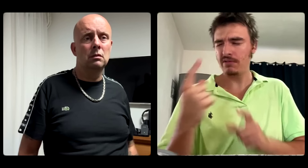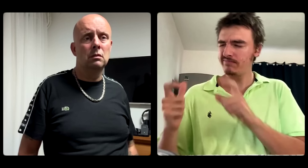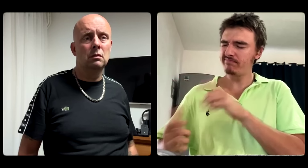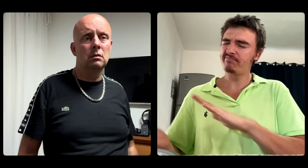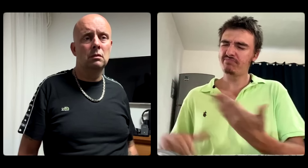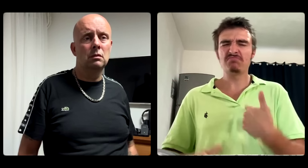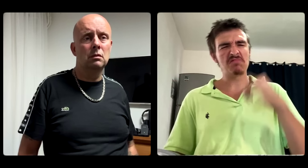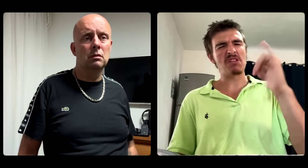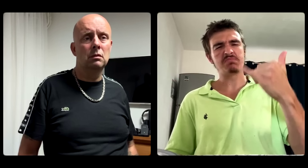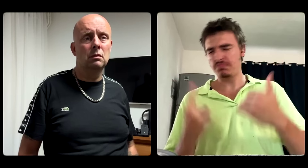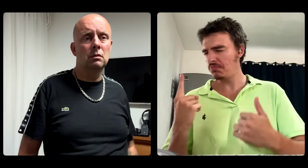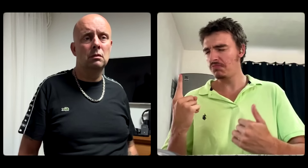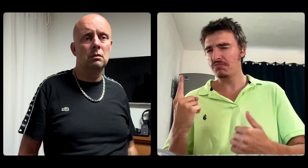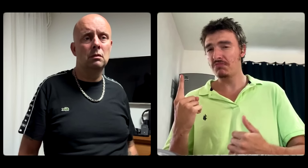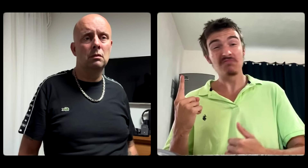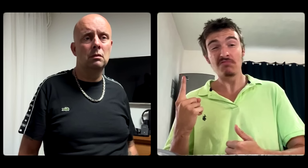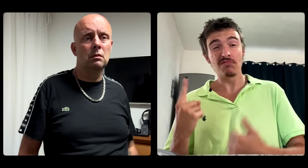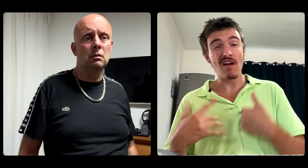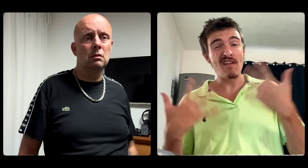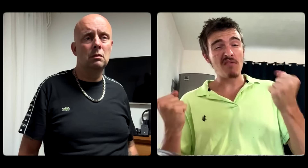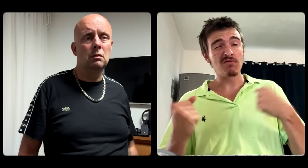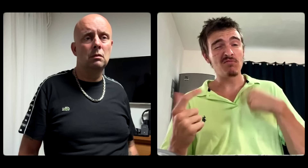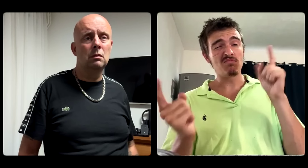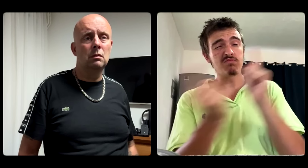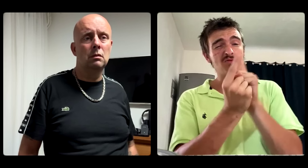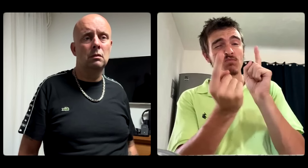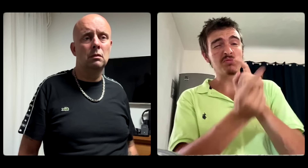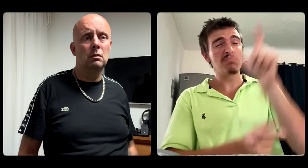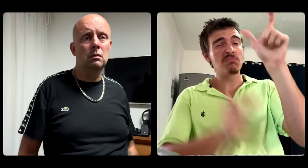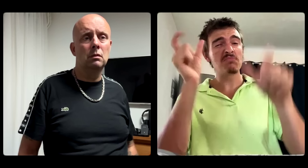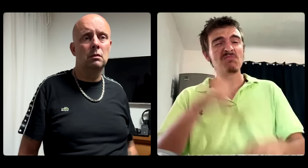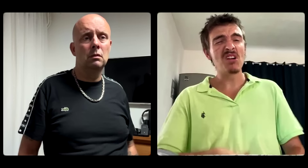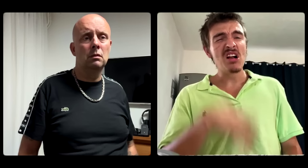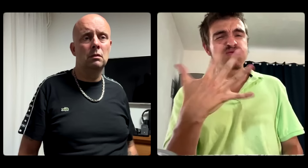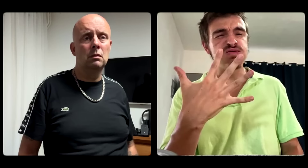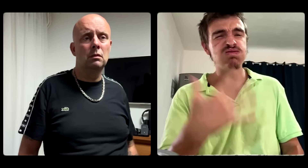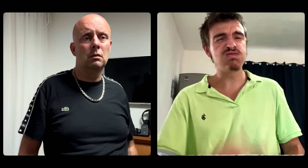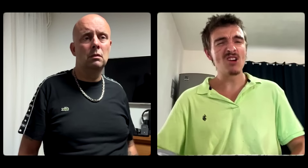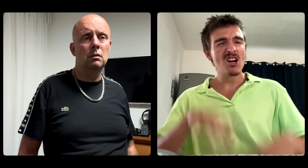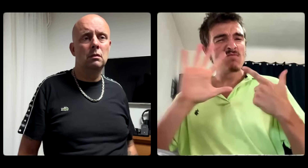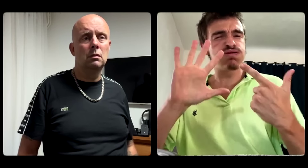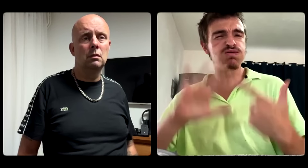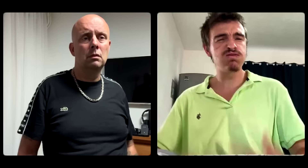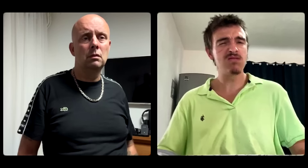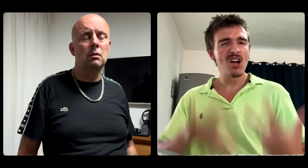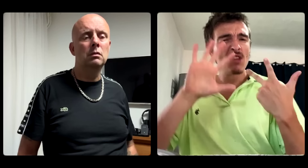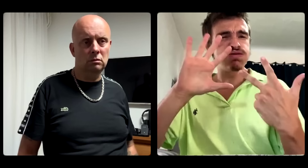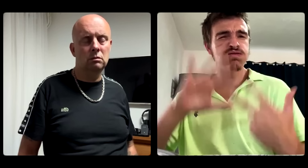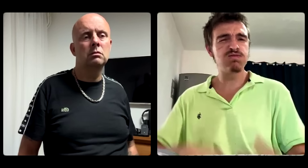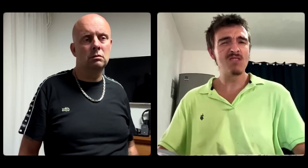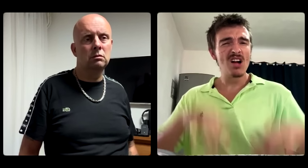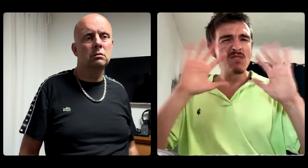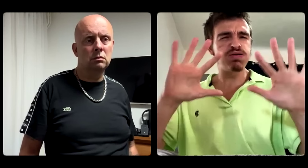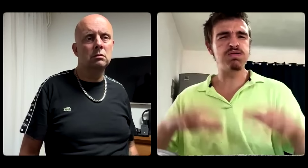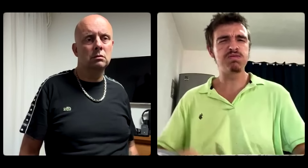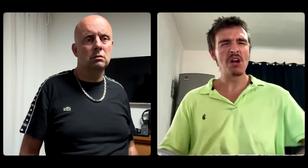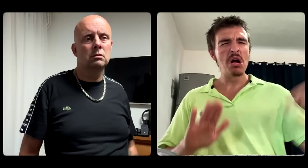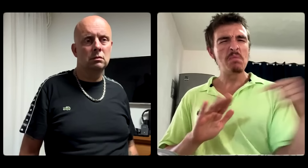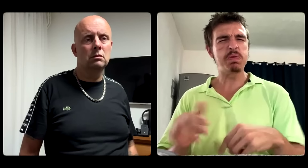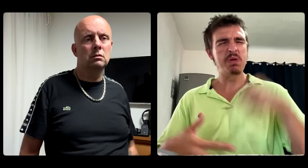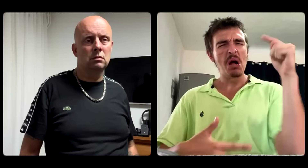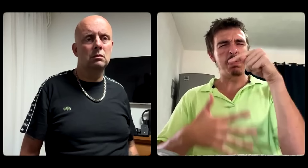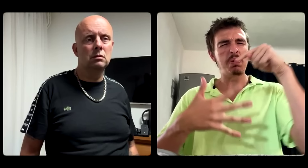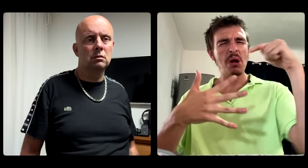Oké, maar je weet dus dat dat tot en met 6 maanden er niets gaat gebeuren. Wat is DNA zeggen? Wat